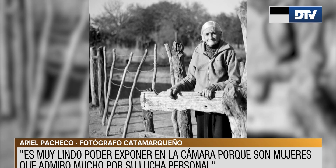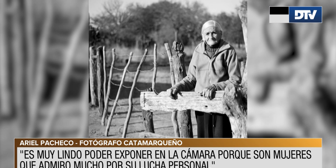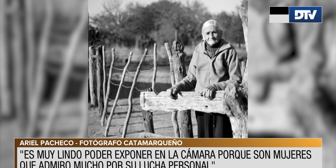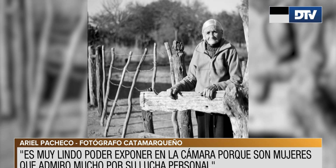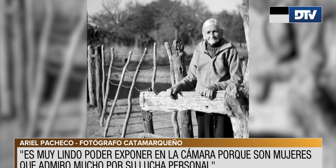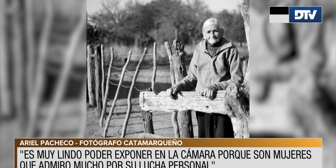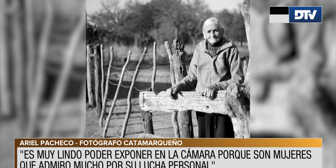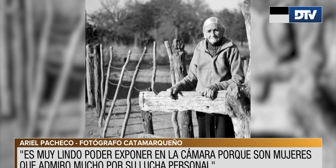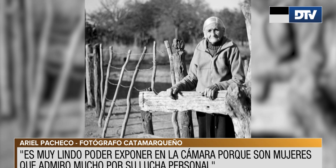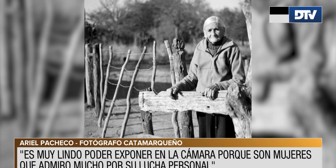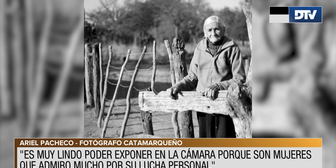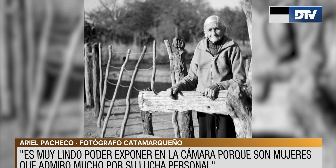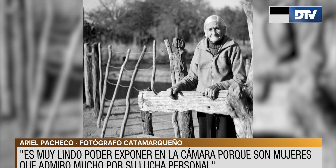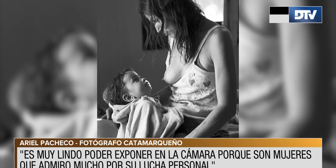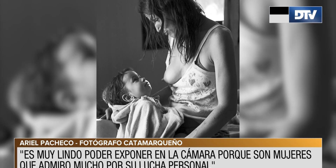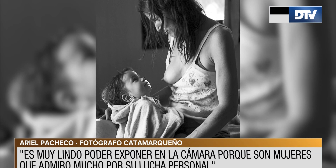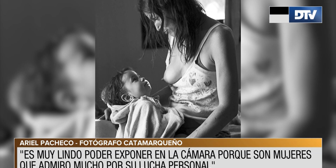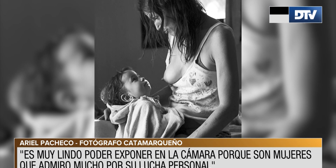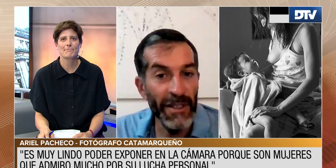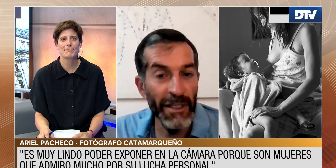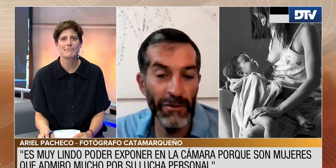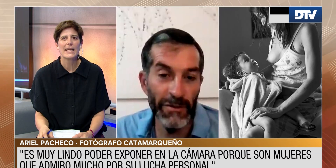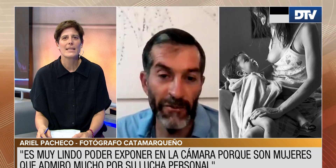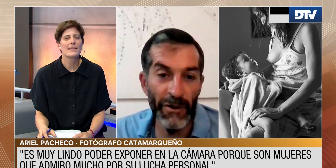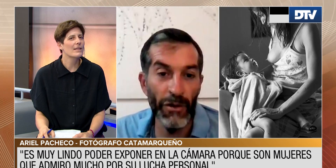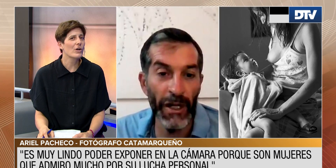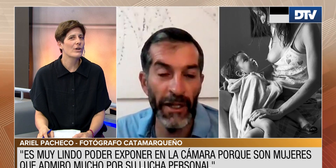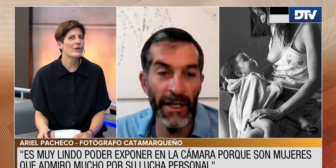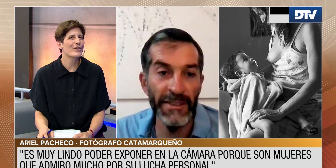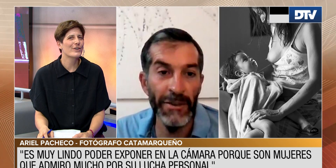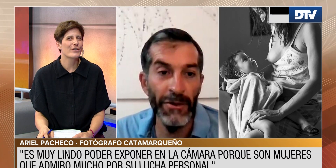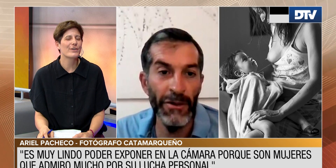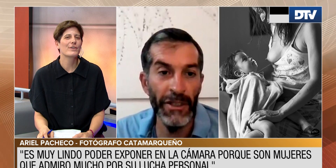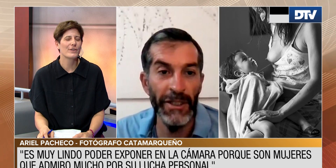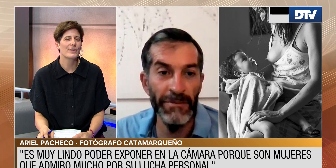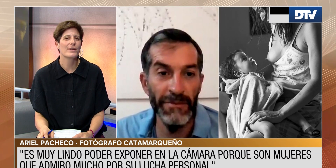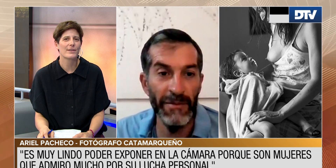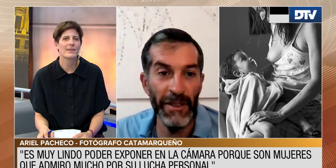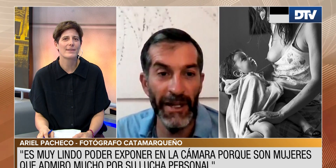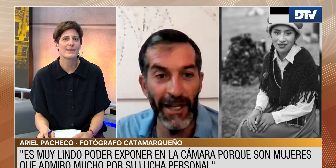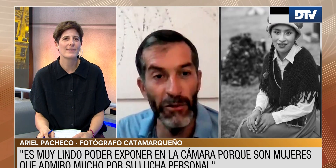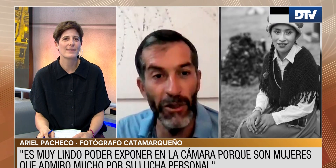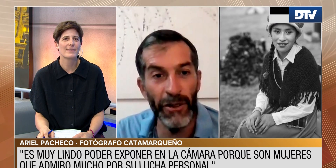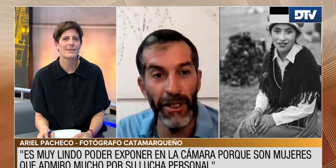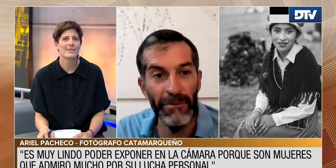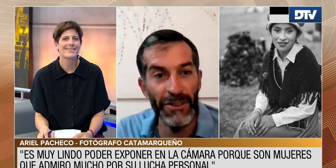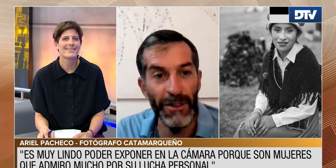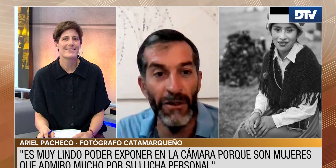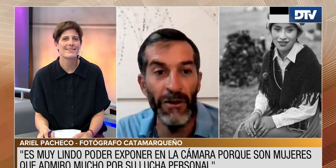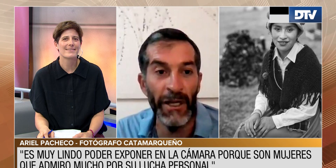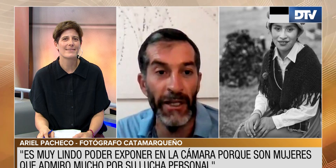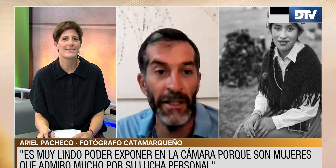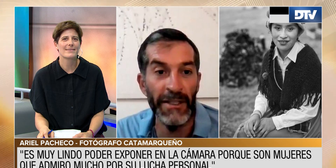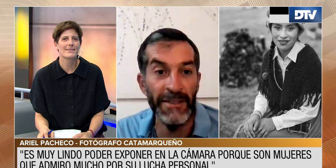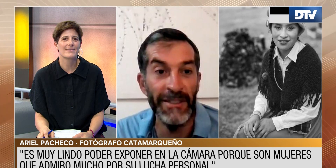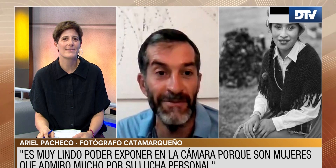ahí hacían las fotos. Y bueno, fue buscar en el archivo y darle un orden más o menos